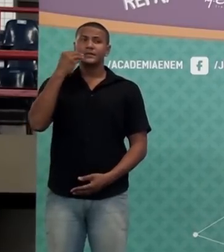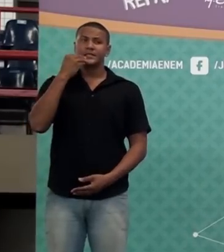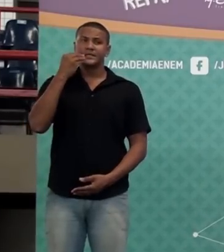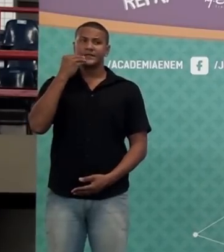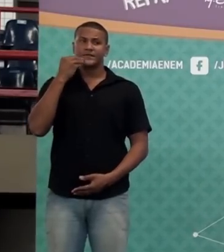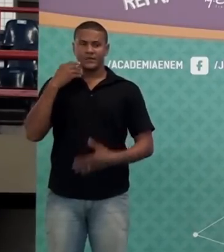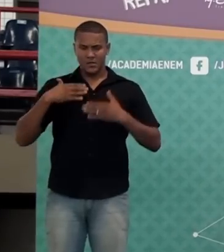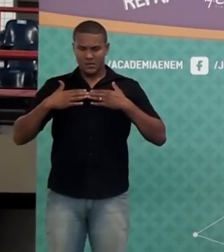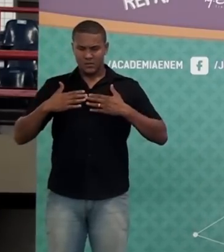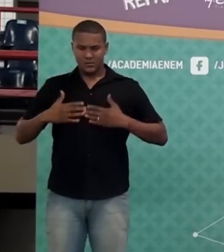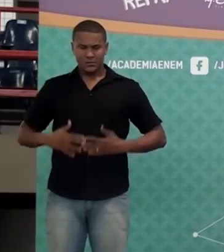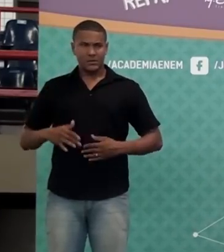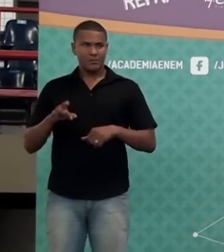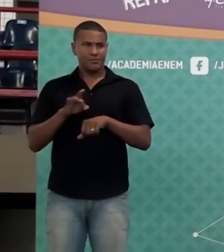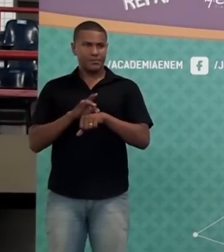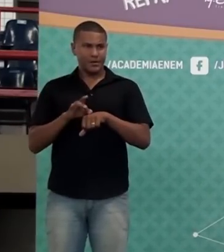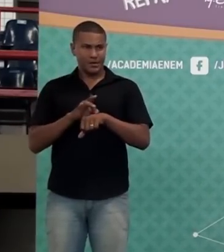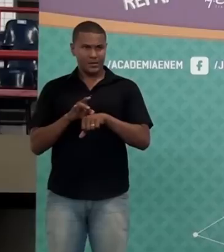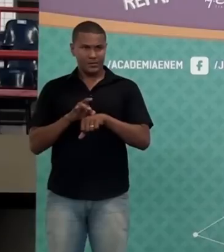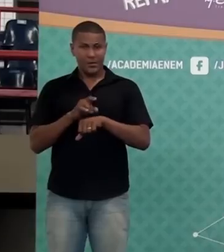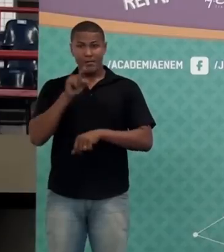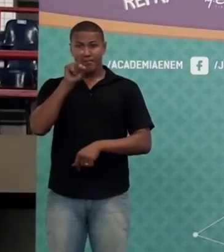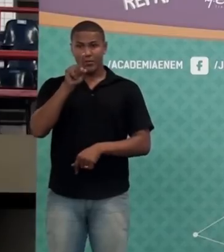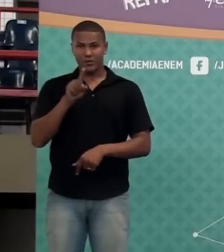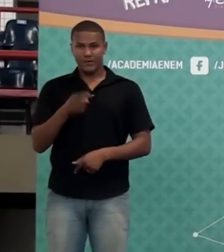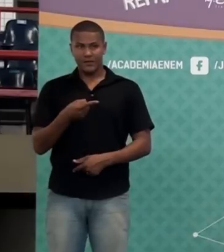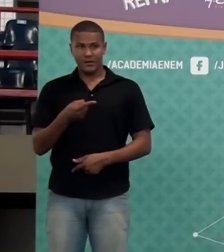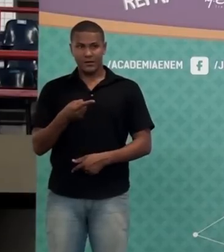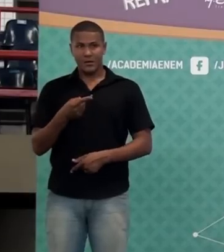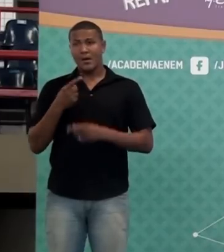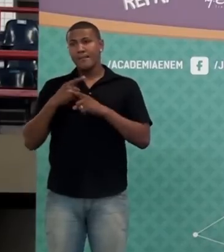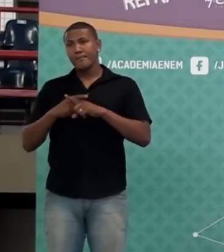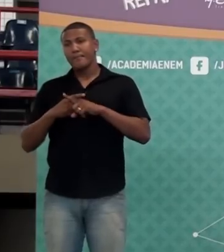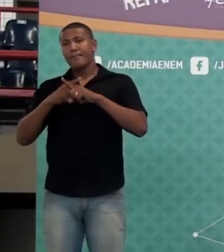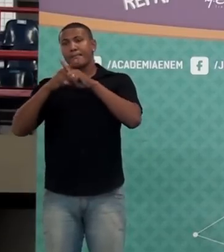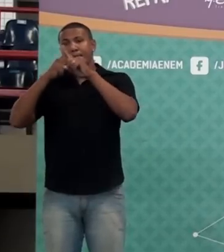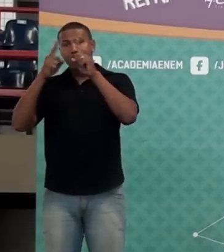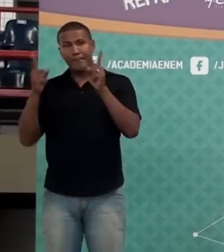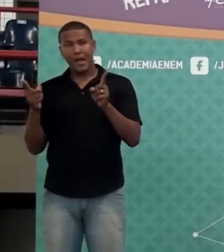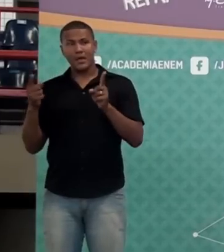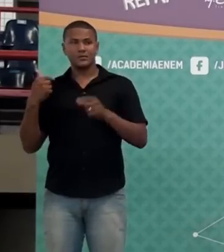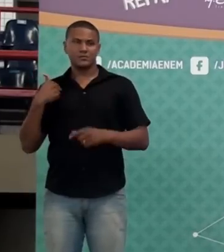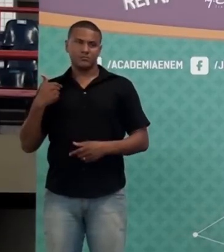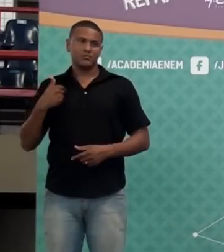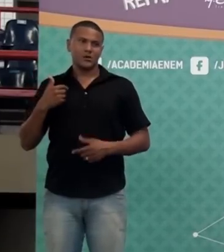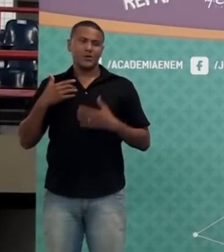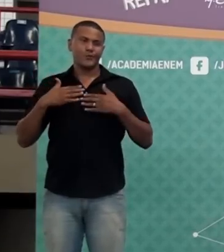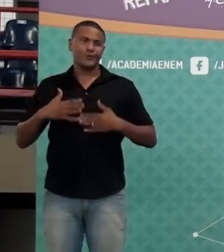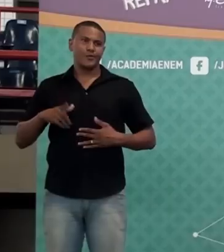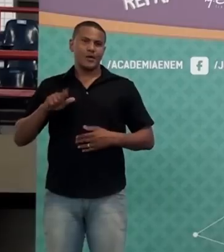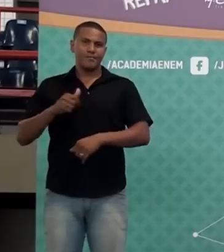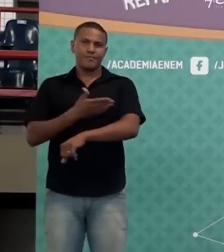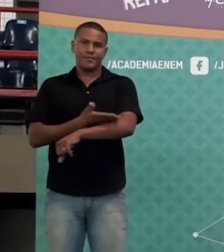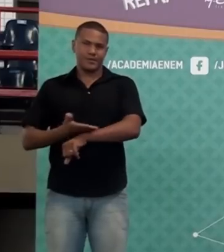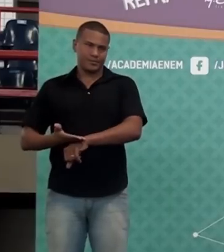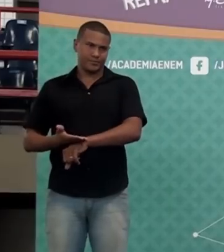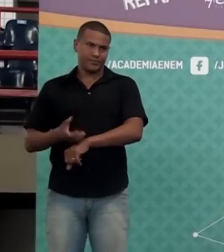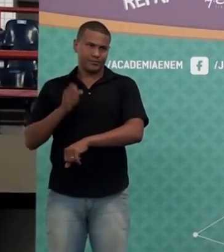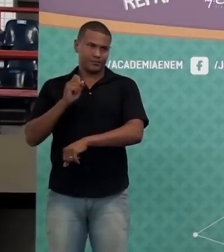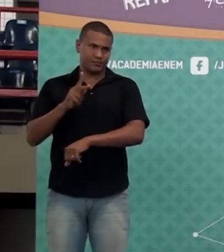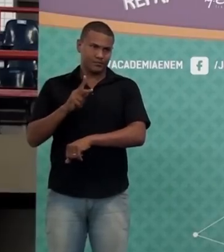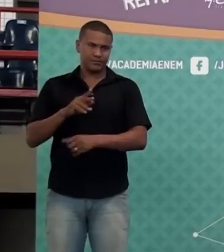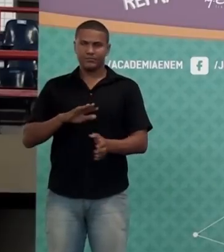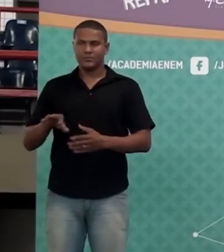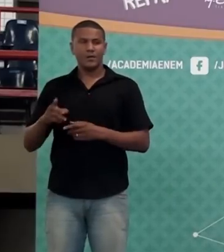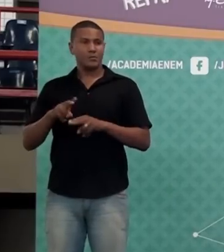preta, ponto e vírgula, mas estou de branco. Não é ideia de oposição, de adversidade? Eu uso